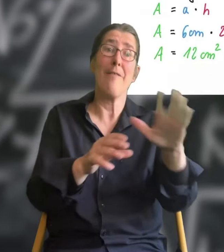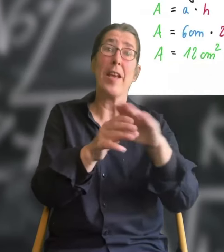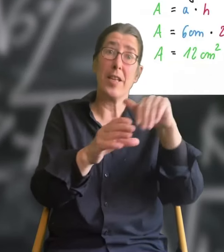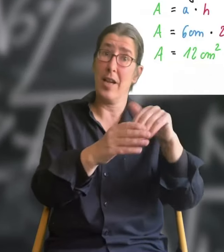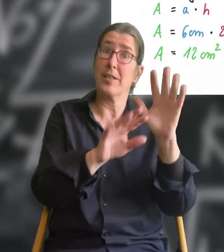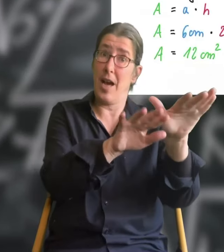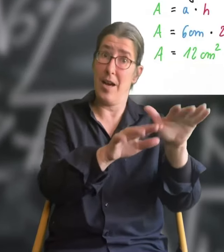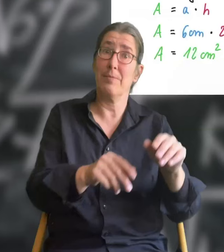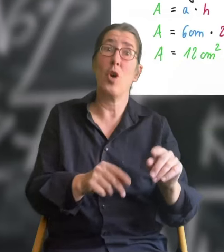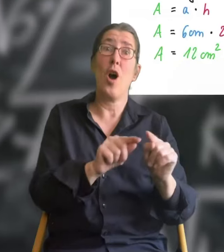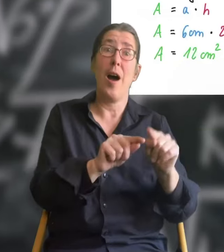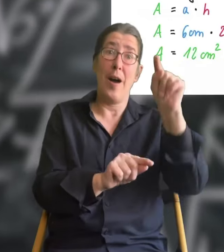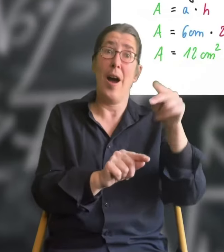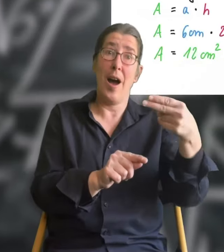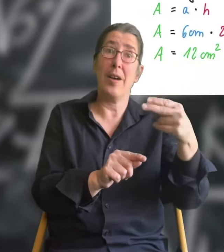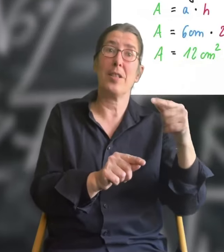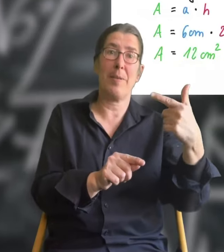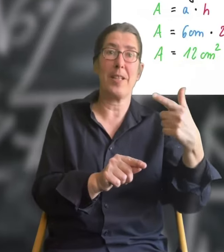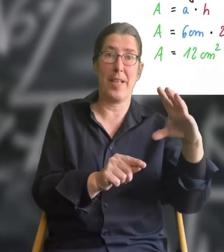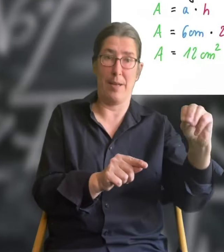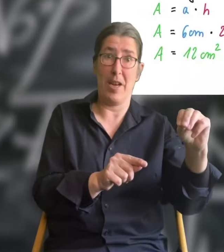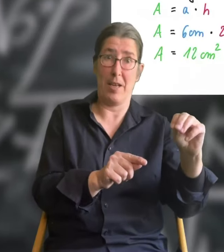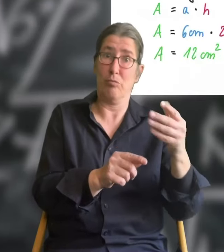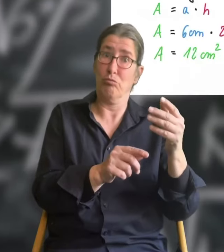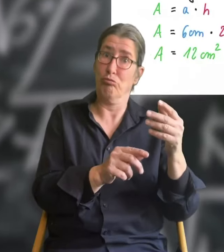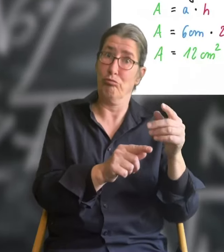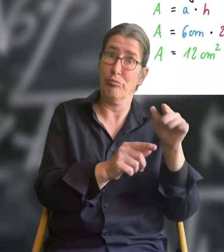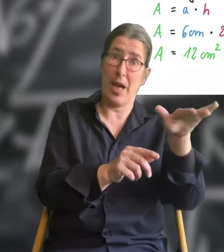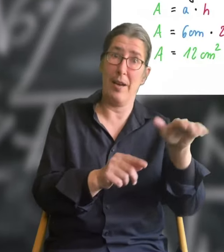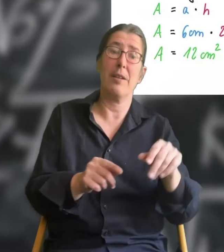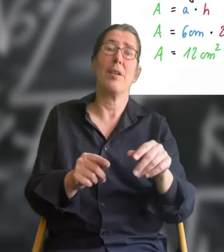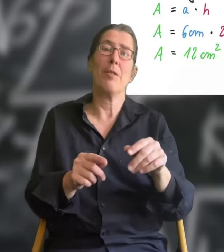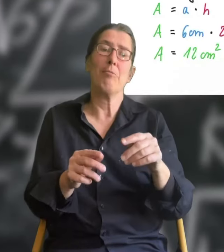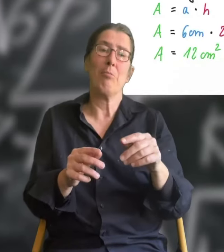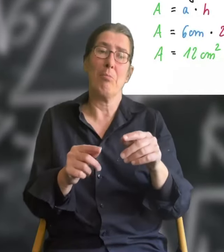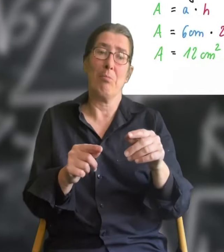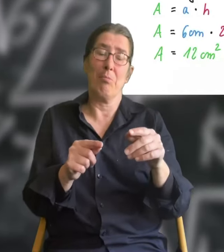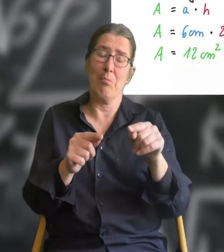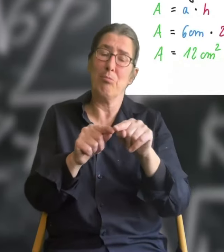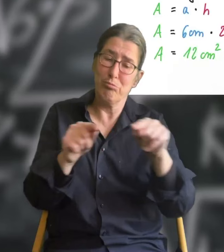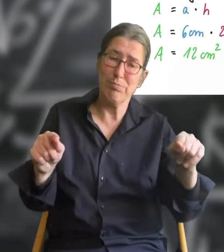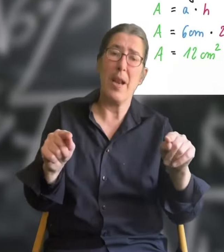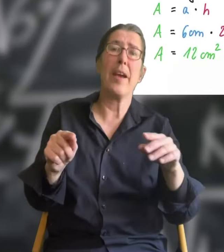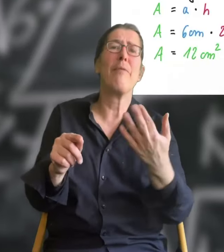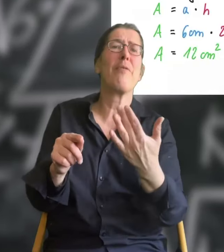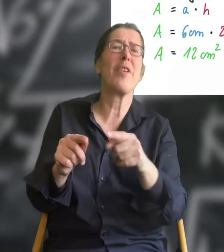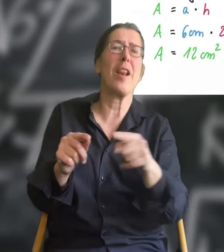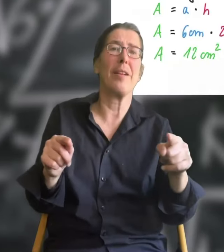2 cm und gesucht ist die Länge der Seite A. Dazu muss ich die Formel umstellen. Ich schreibe erstmal die Grundformel hin zur